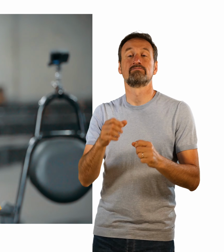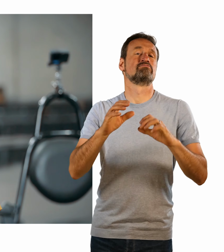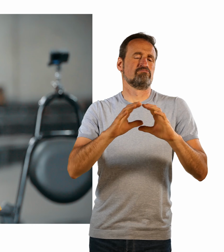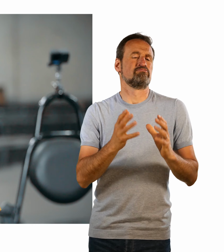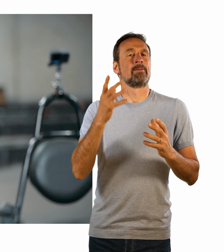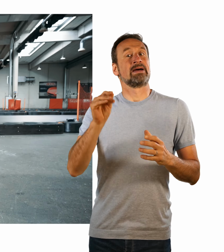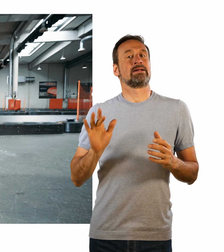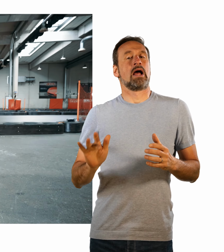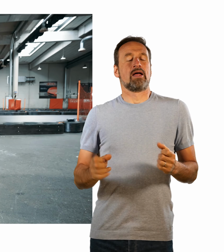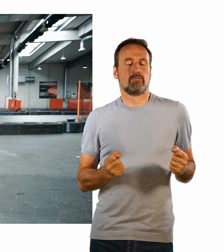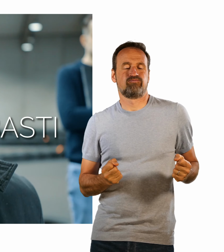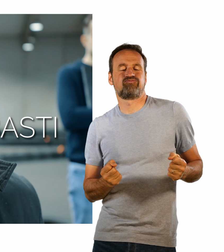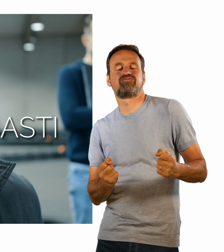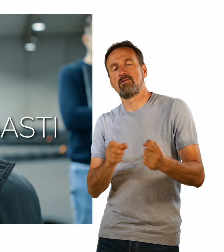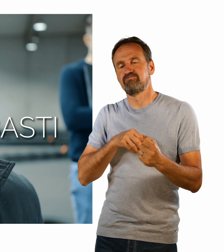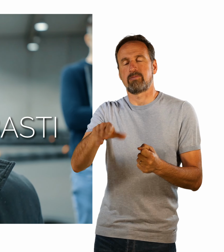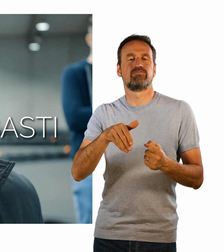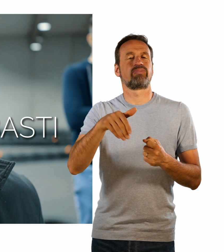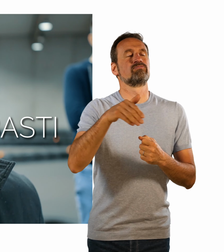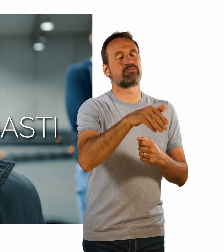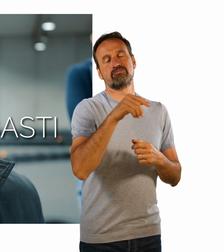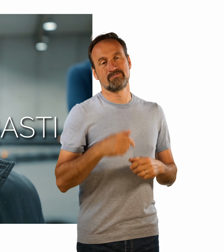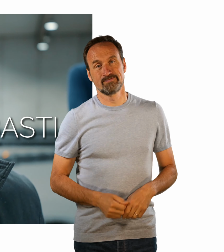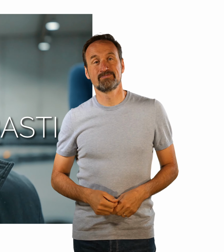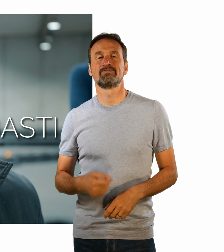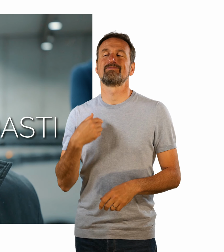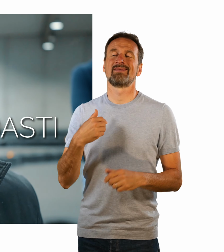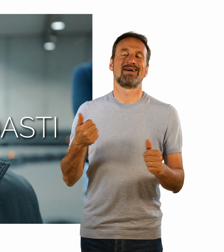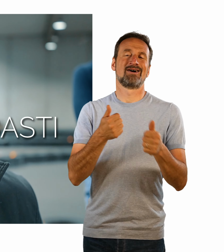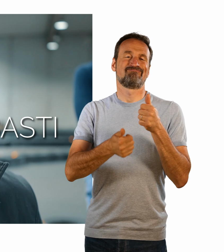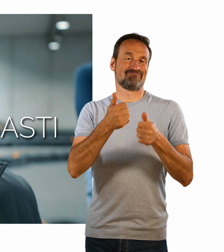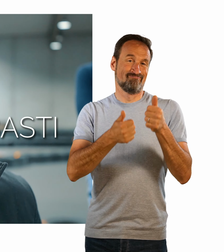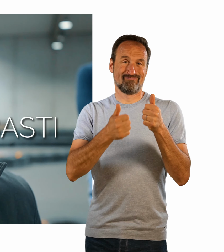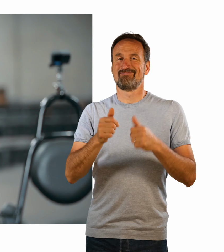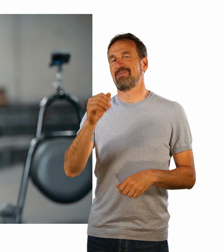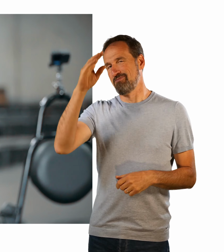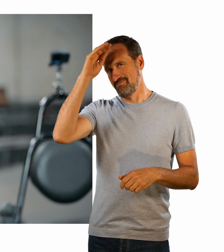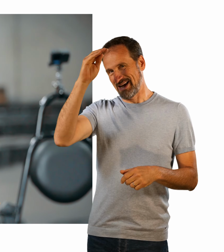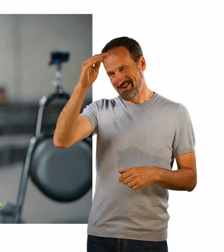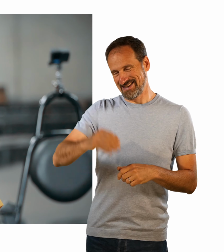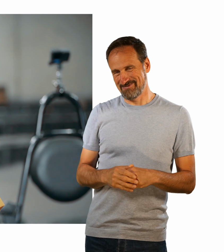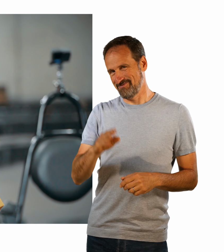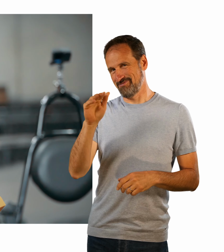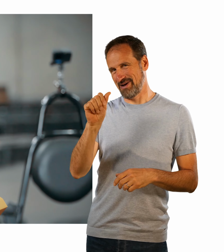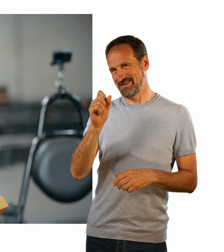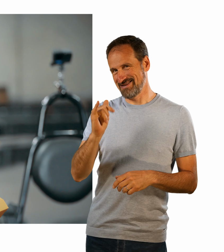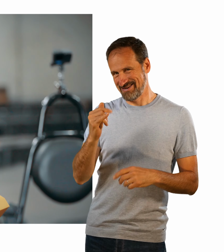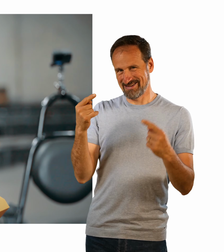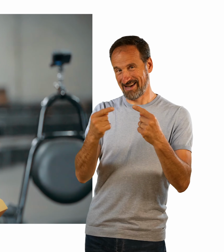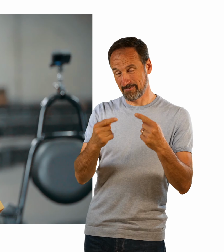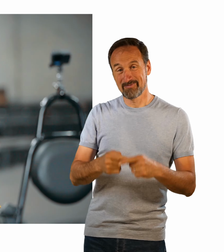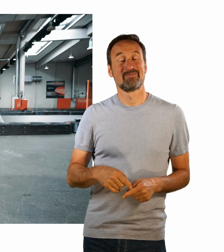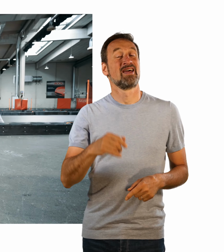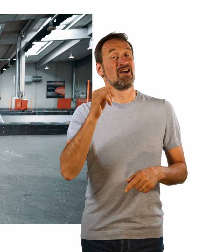Team schicken Basti in das Duell mit dir. Handgas gegen Handgas. Frau gegen Mann. Wer mehr Tore pro Runde